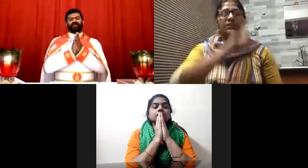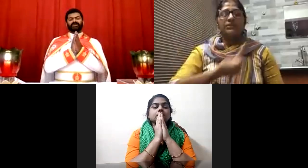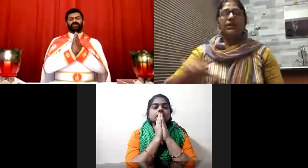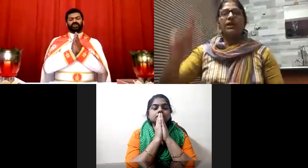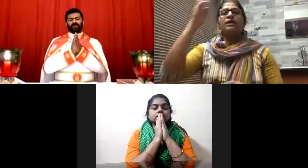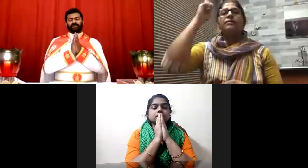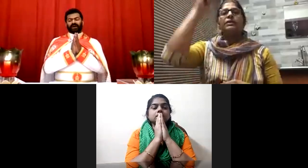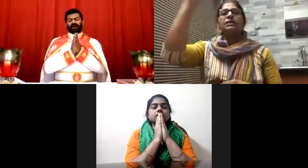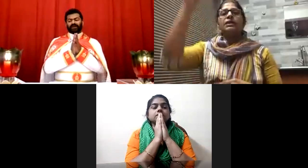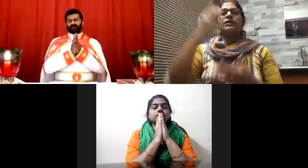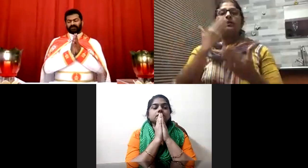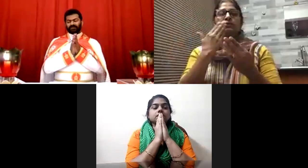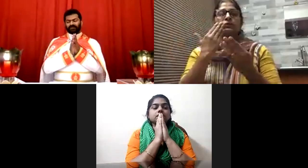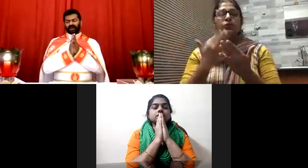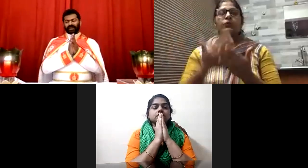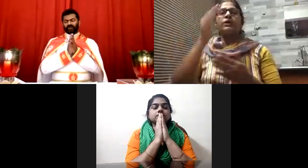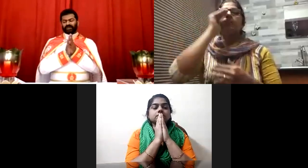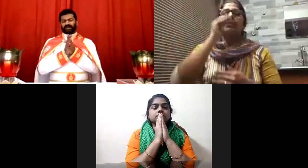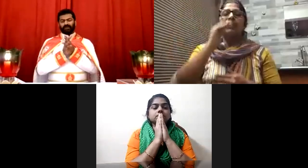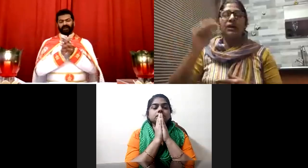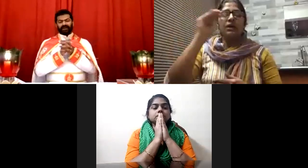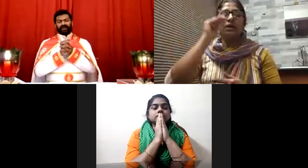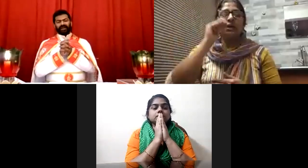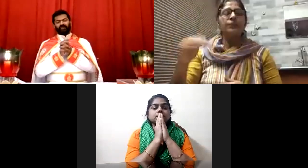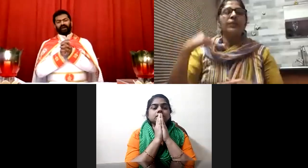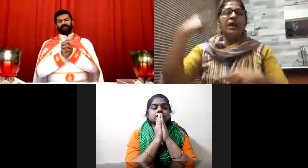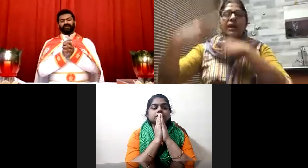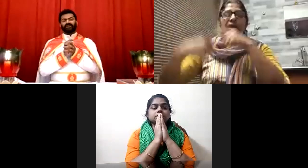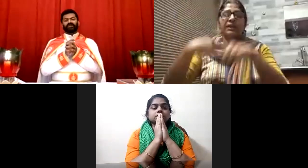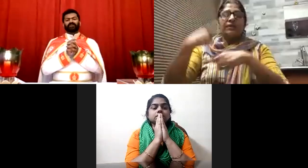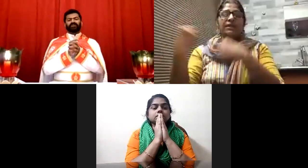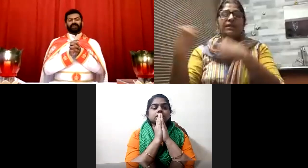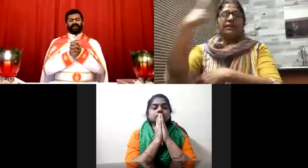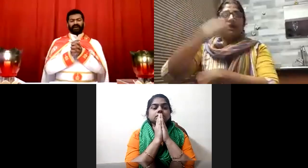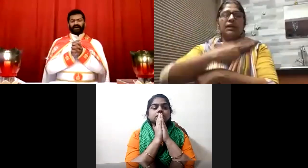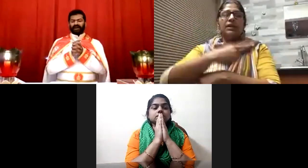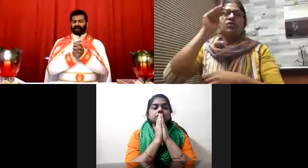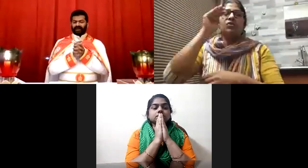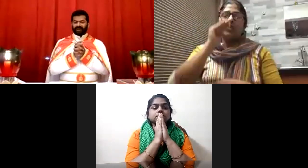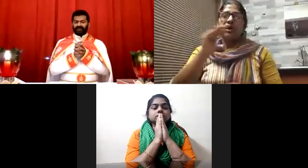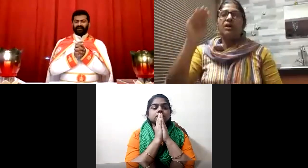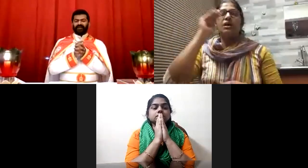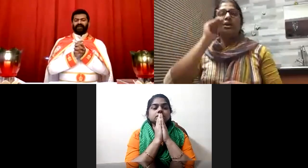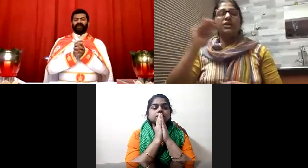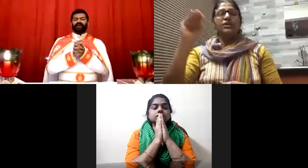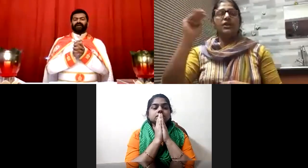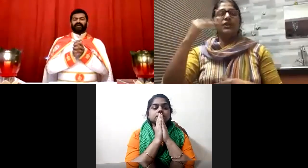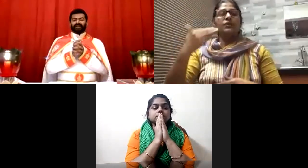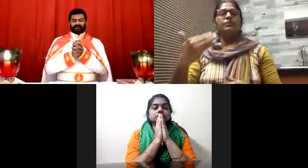കർത്താവേ നിൻ സ്തുതി പാടും, അനുദിനം അങ്ങയെ വാഴ്ത്തും ഞാൻ.